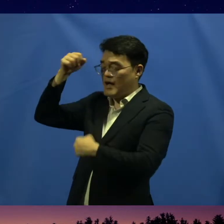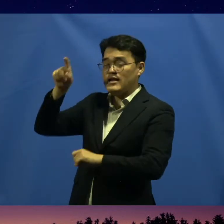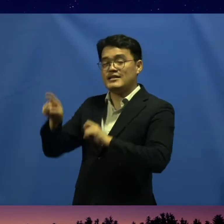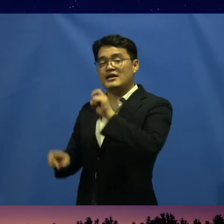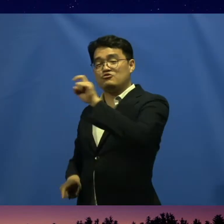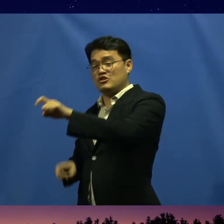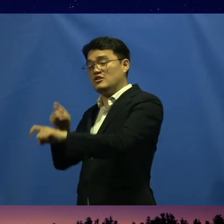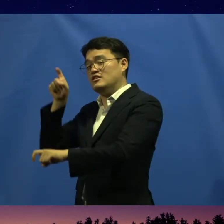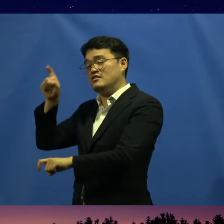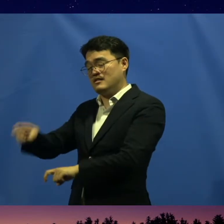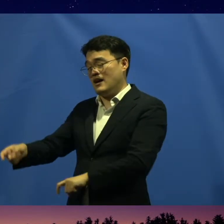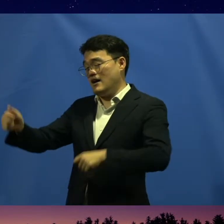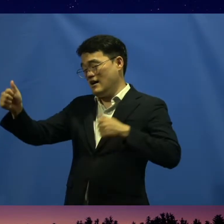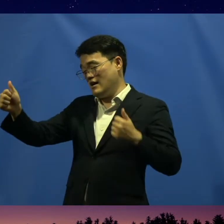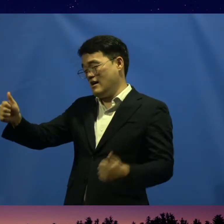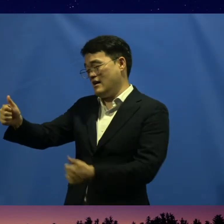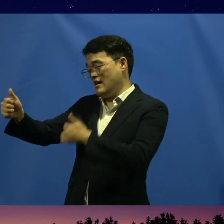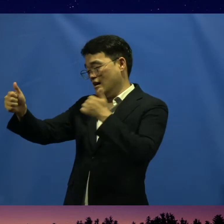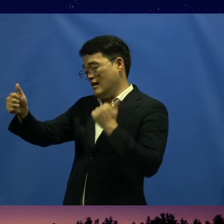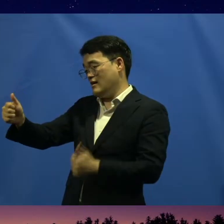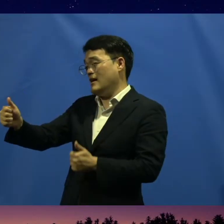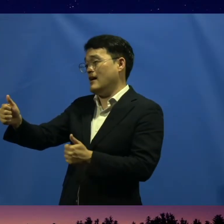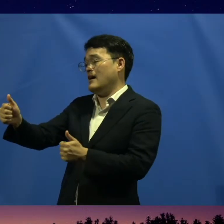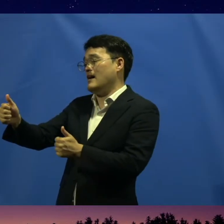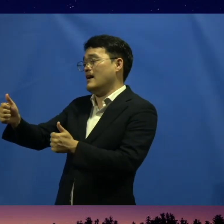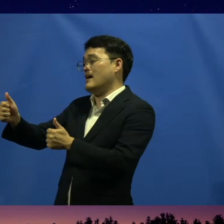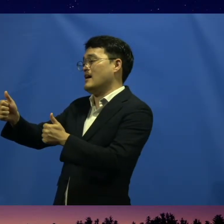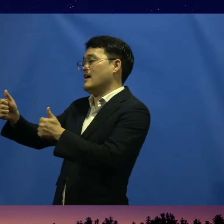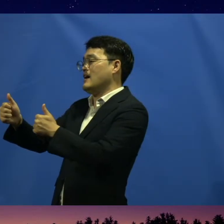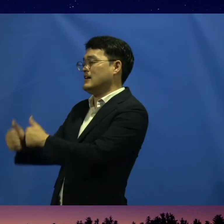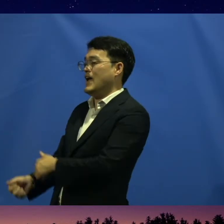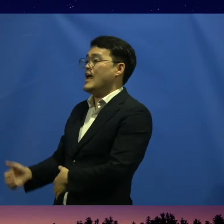주님 밟아지 마라